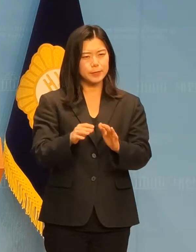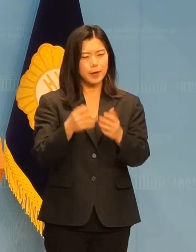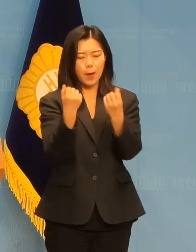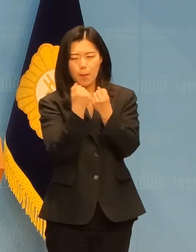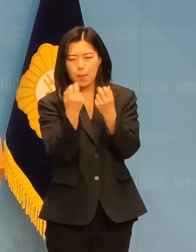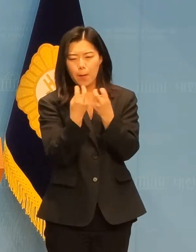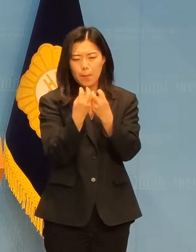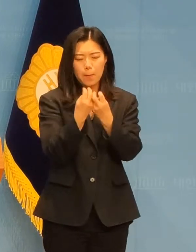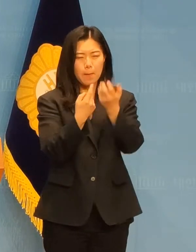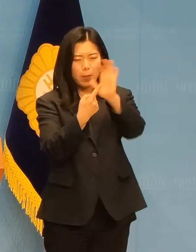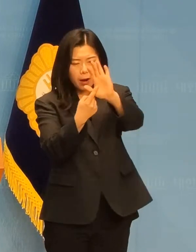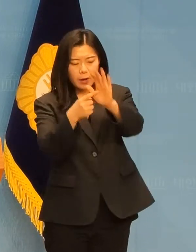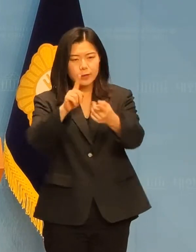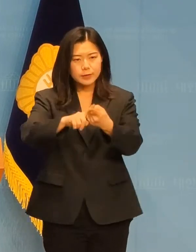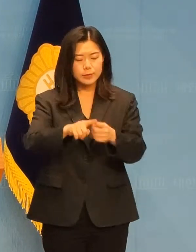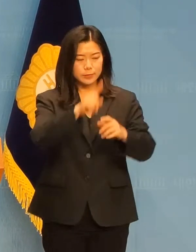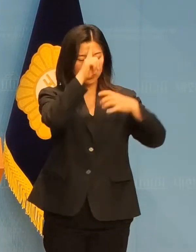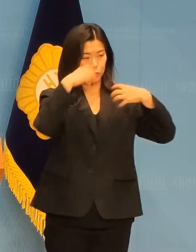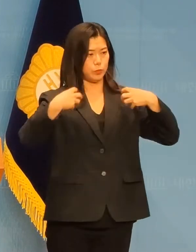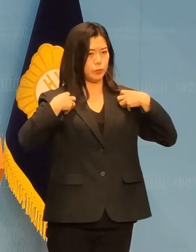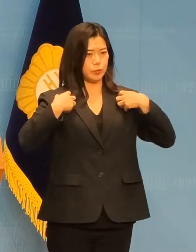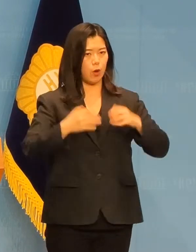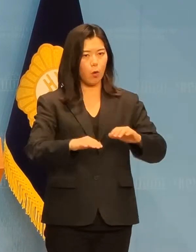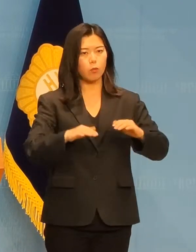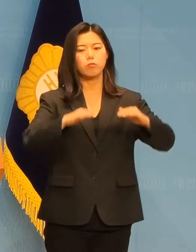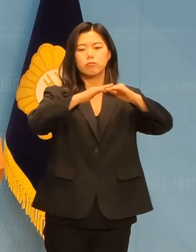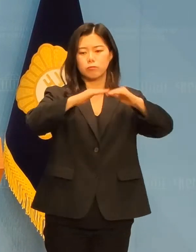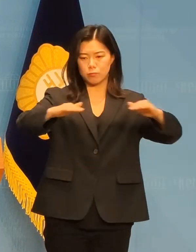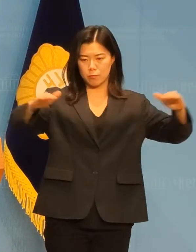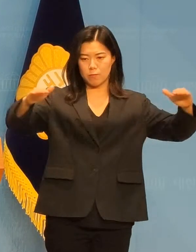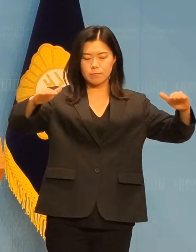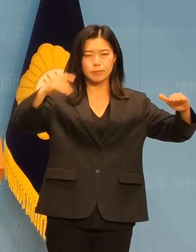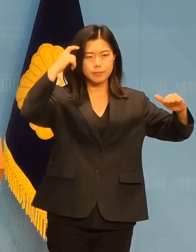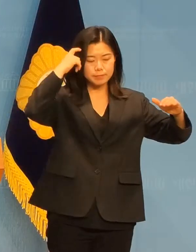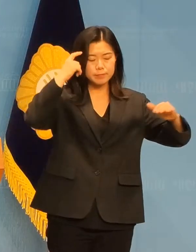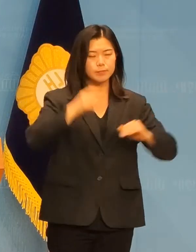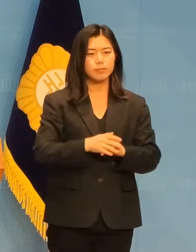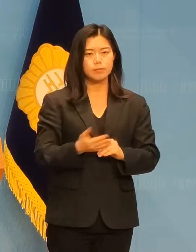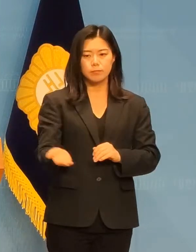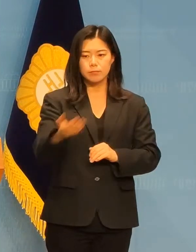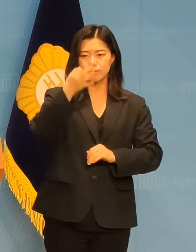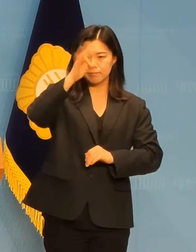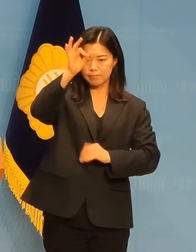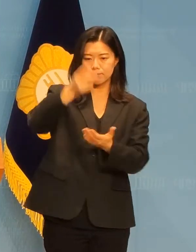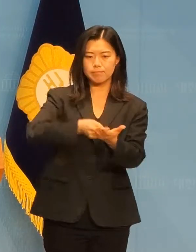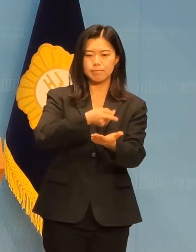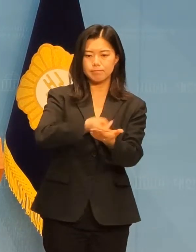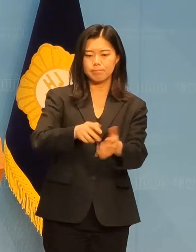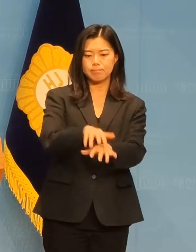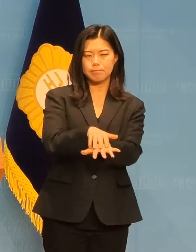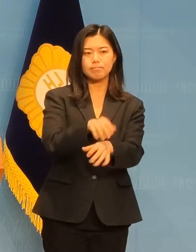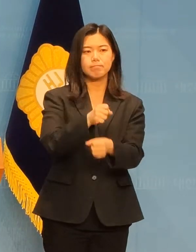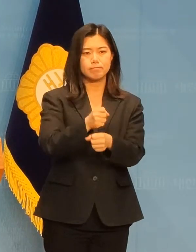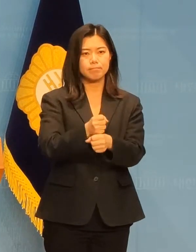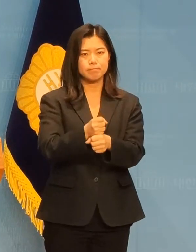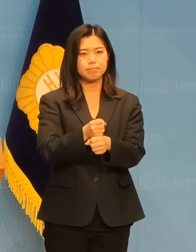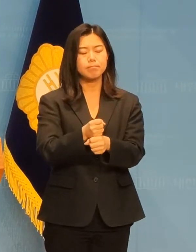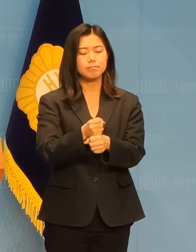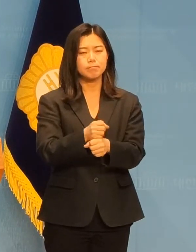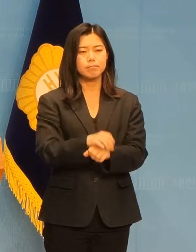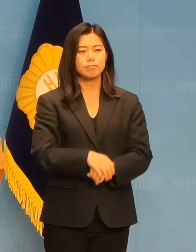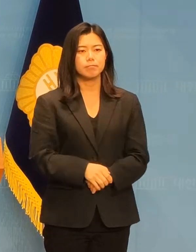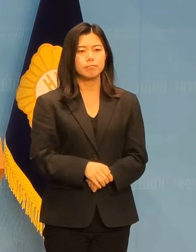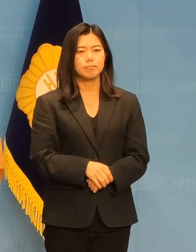내놓는 것에 대해서 정부는 대등한 파트너라고 생각하고 그분들을 인정하고 보상하는 체계를 만들자라고 하는